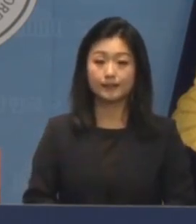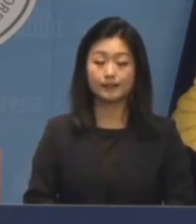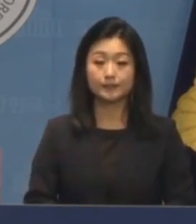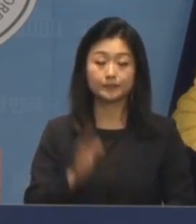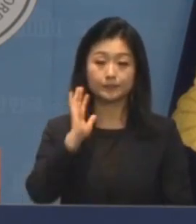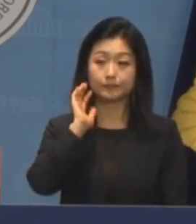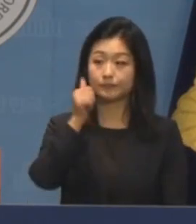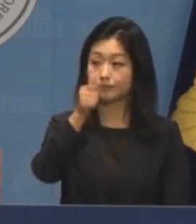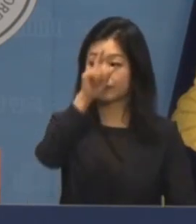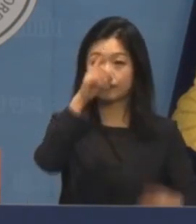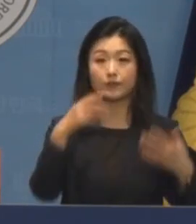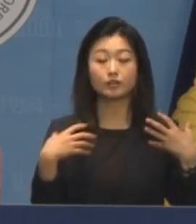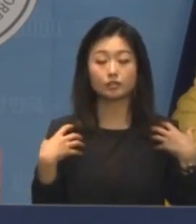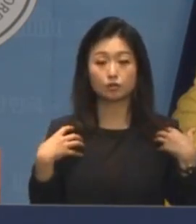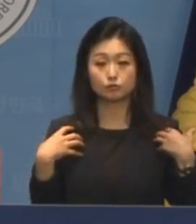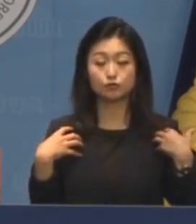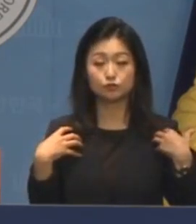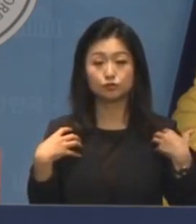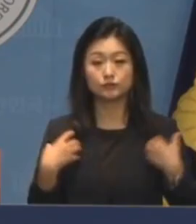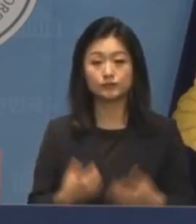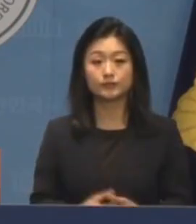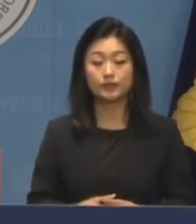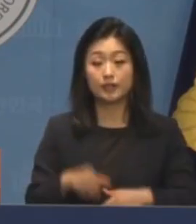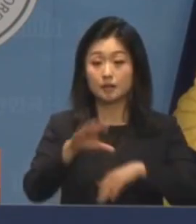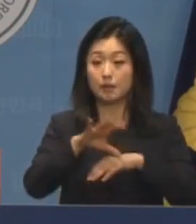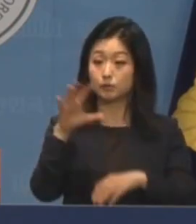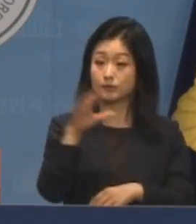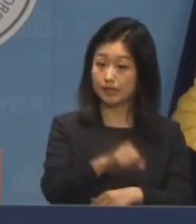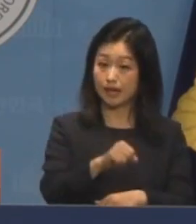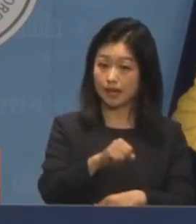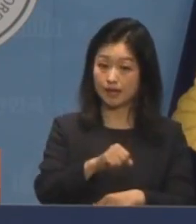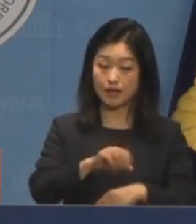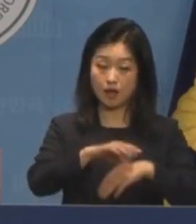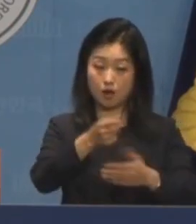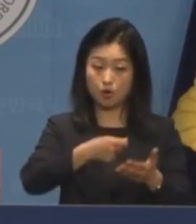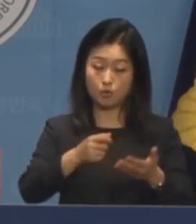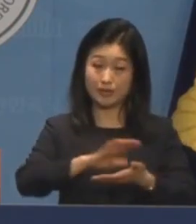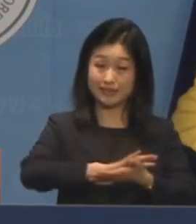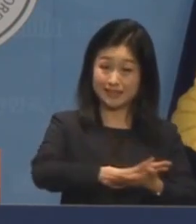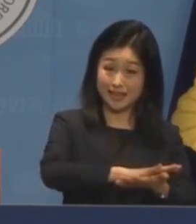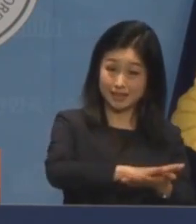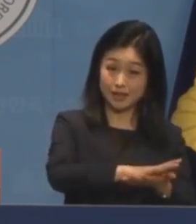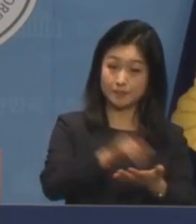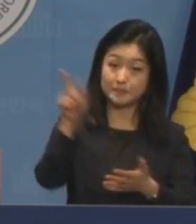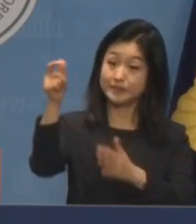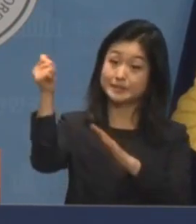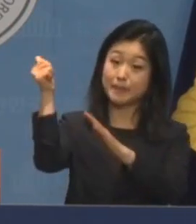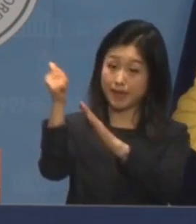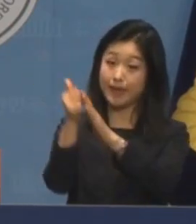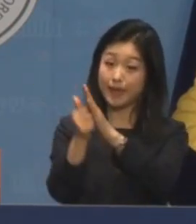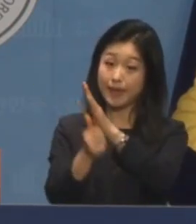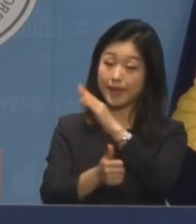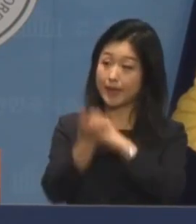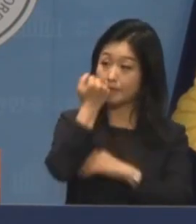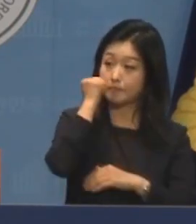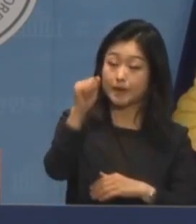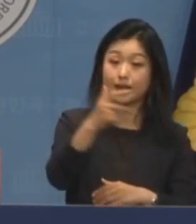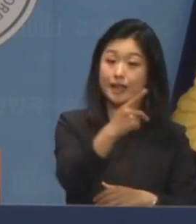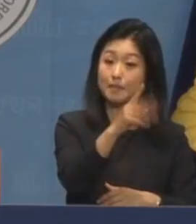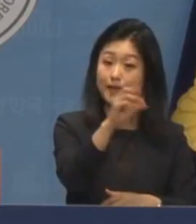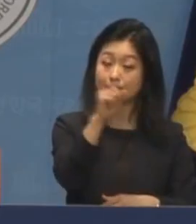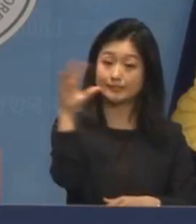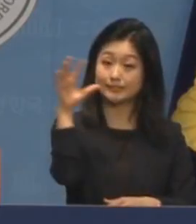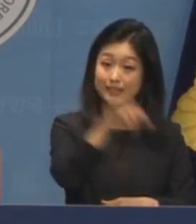윤석열 정부의 방송장악 언론 탄압은 이미 실패하고 있습니다. KBS를